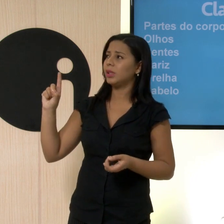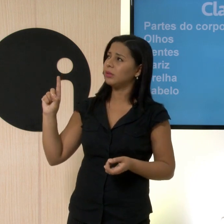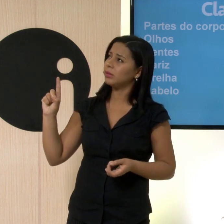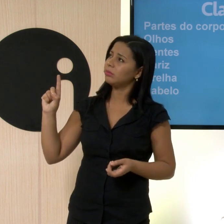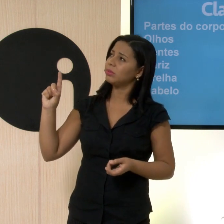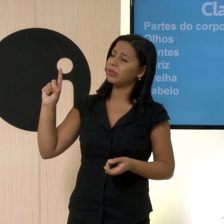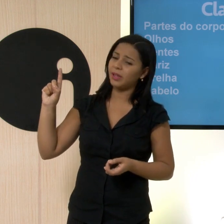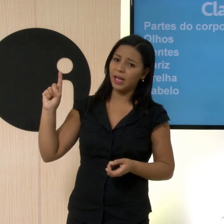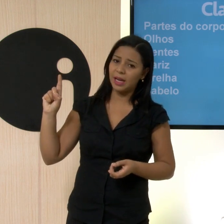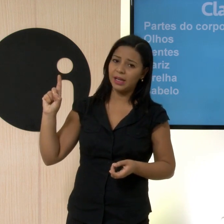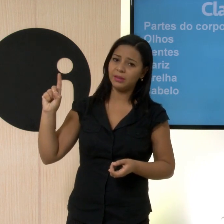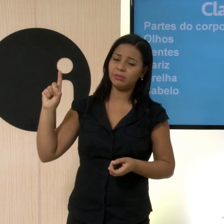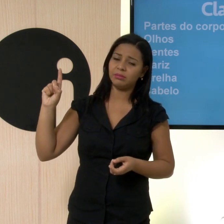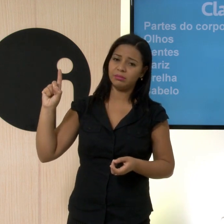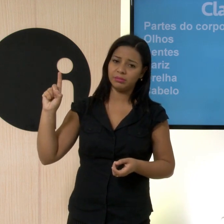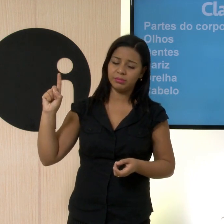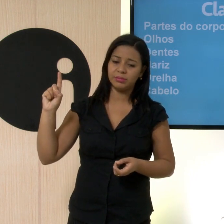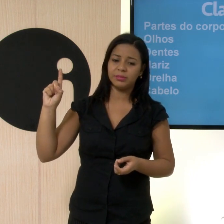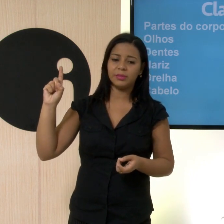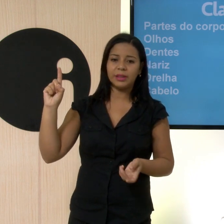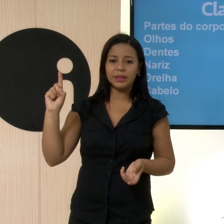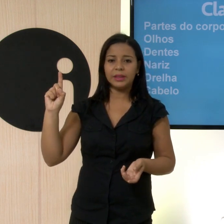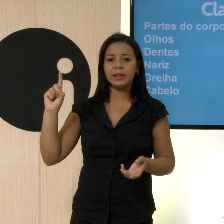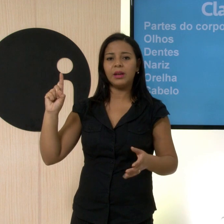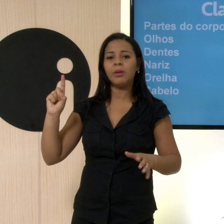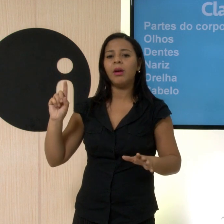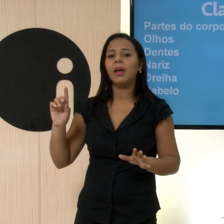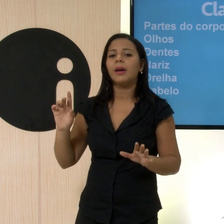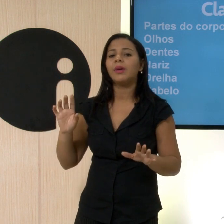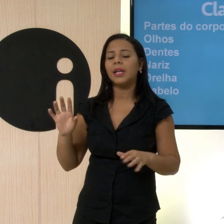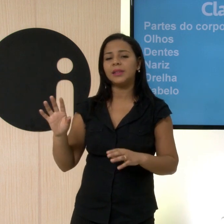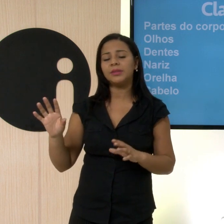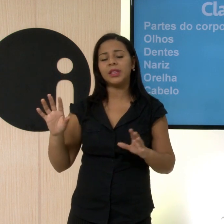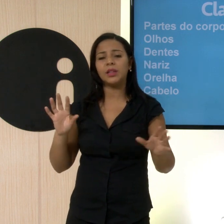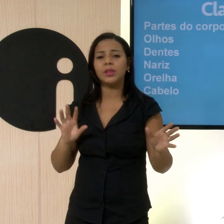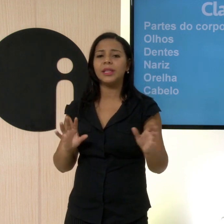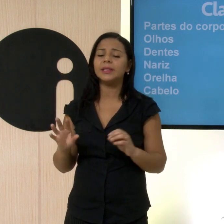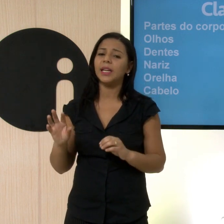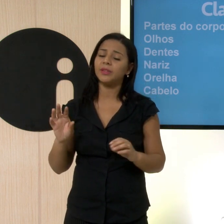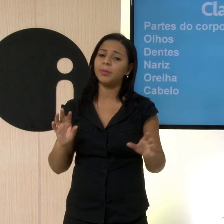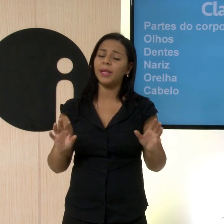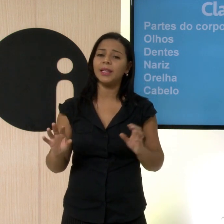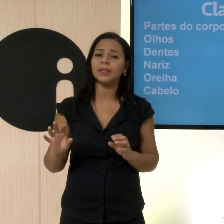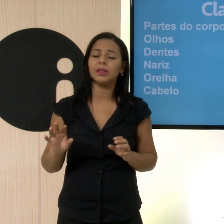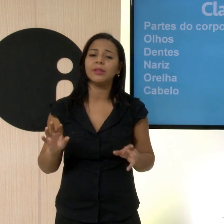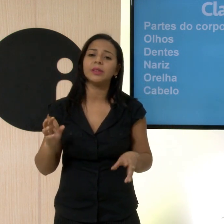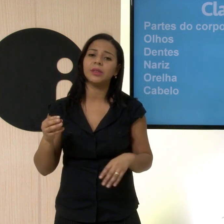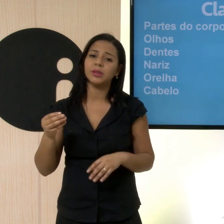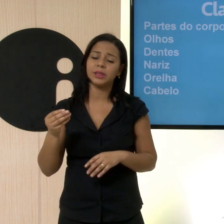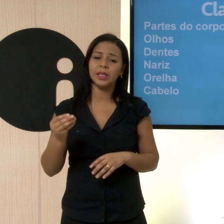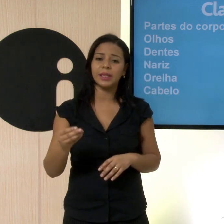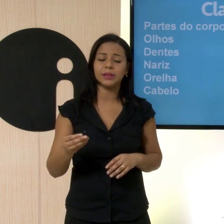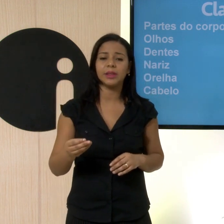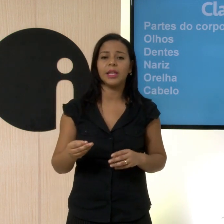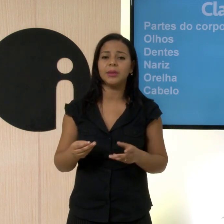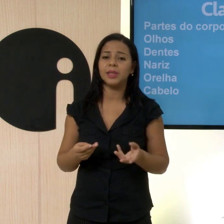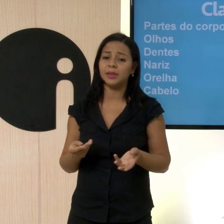andando devagar. Então, o classificador ele serve para isso, levando em consideração que a Libras é uma